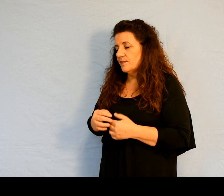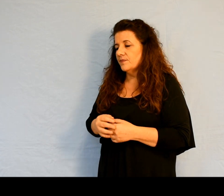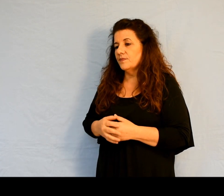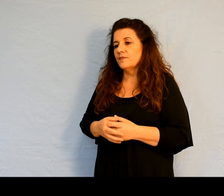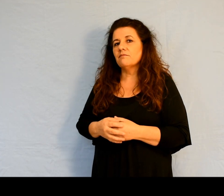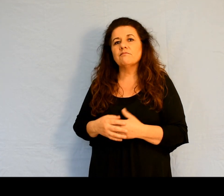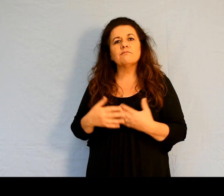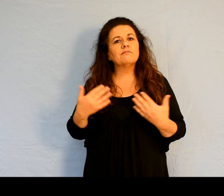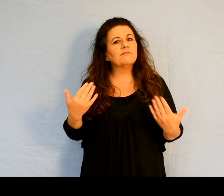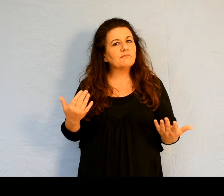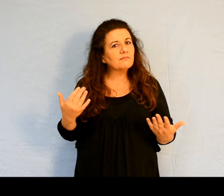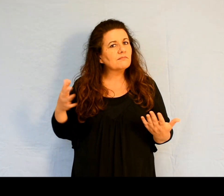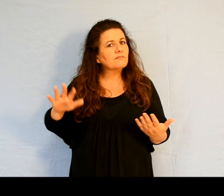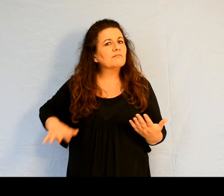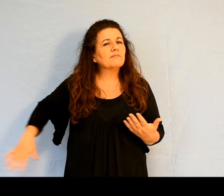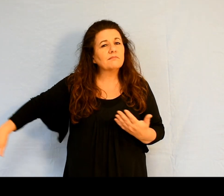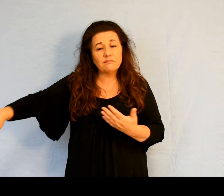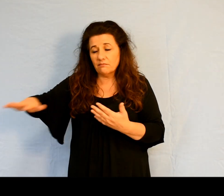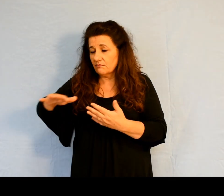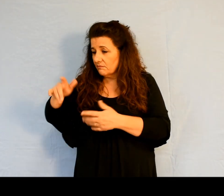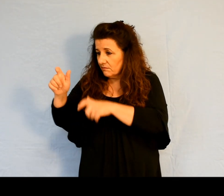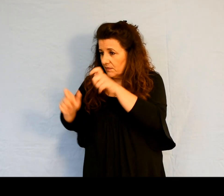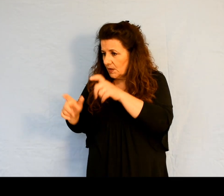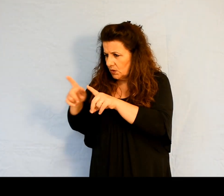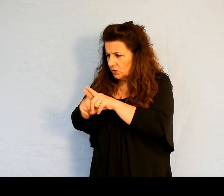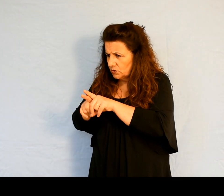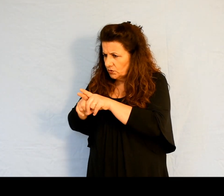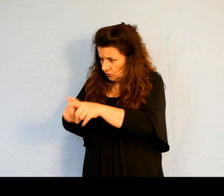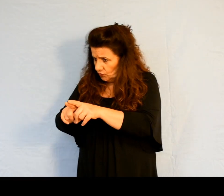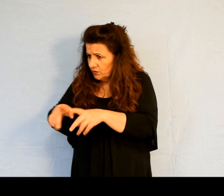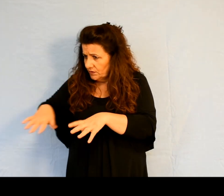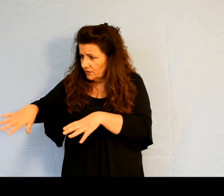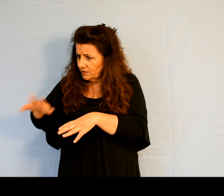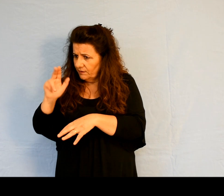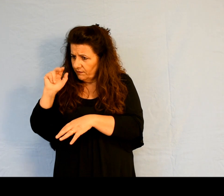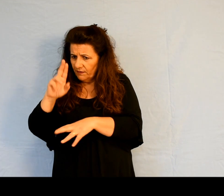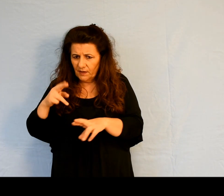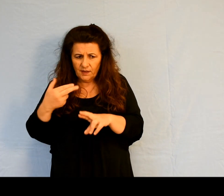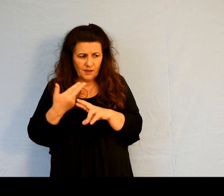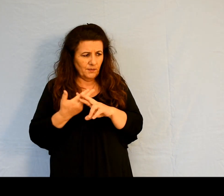Alors les justes lui répondront, « Seigneur, quand est-ce que nous t'avons vu?